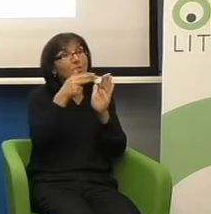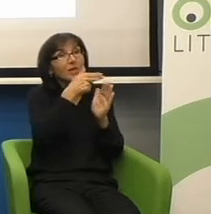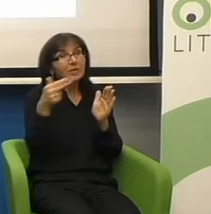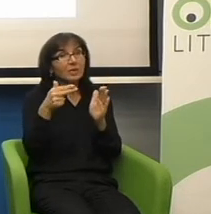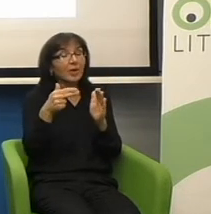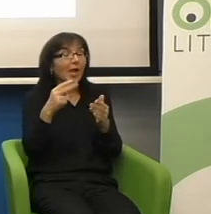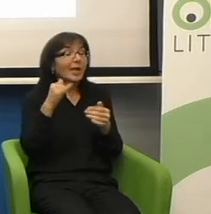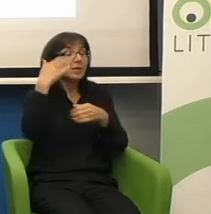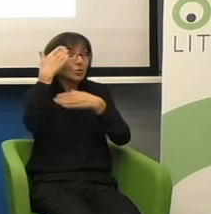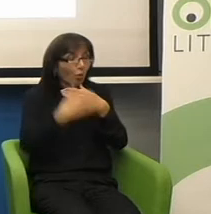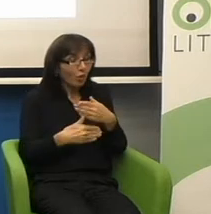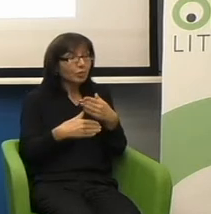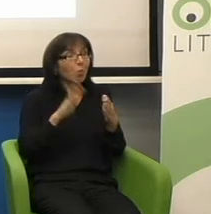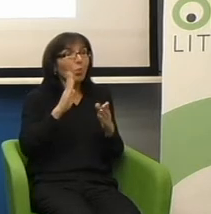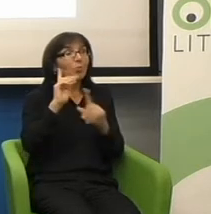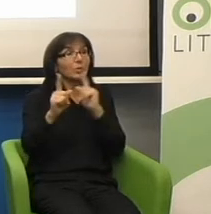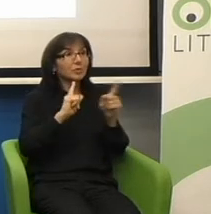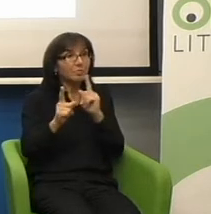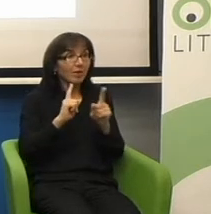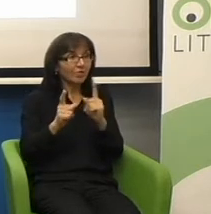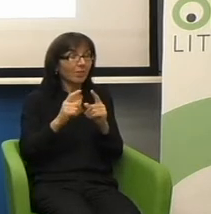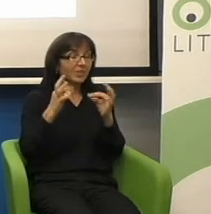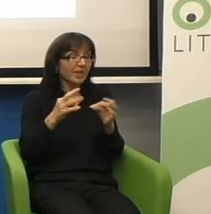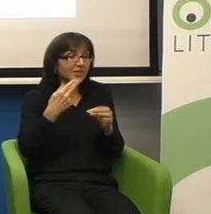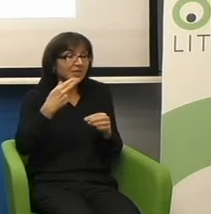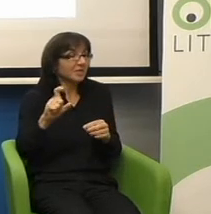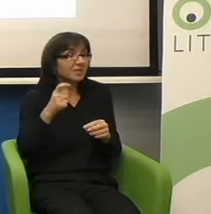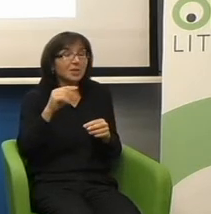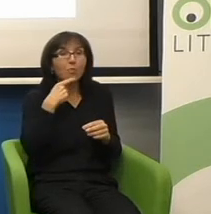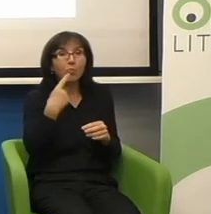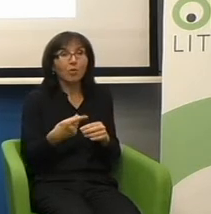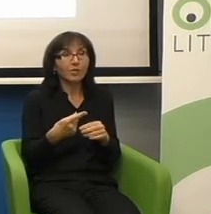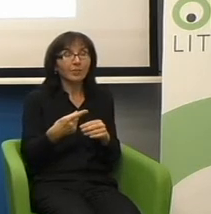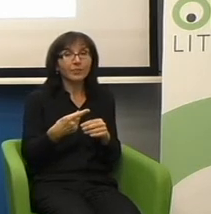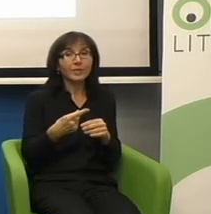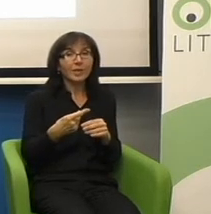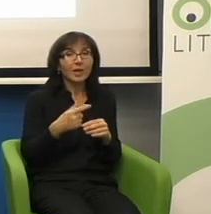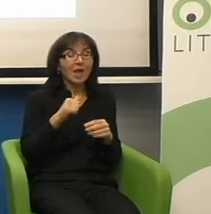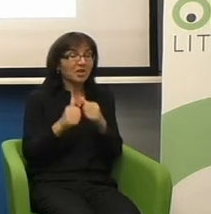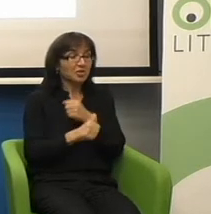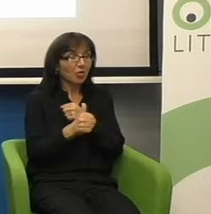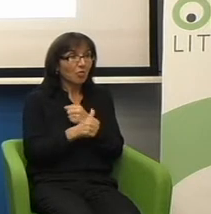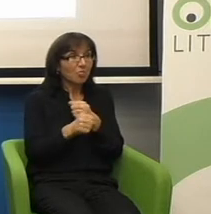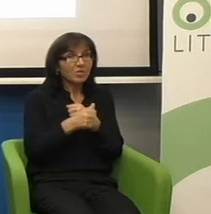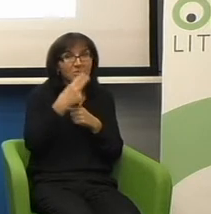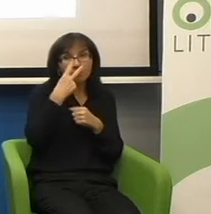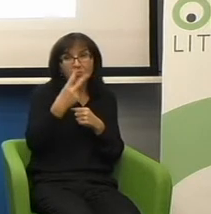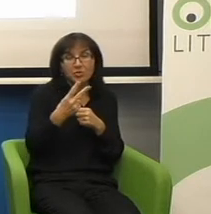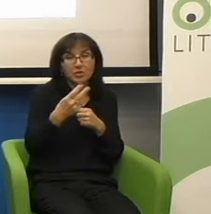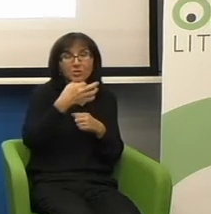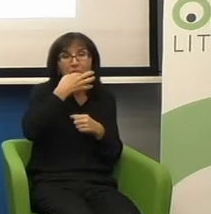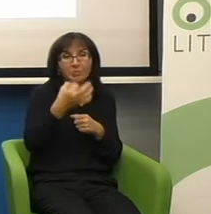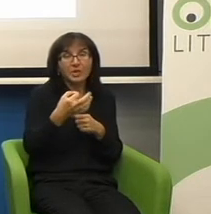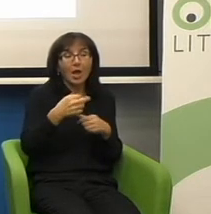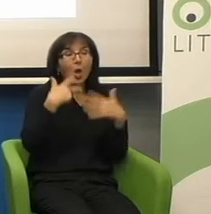tego, ale piszcie, zachęcam. Biografka Anna Baszanowska. A jakieś dokumenty widzieliście? Pytam.